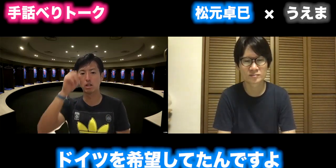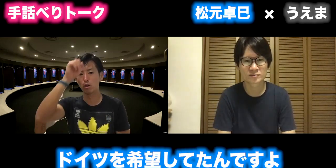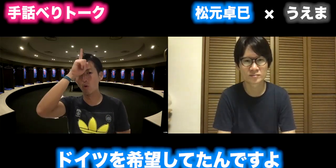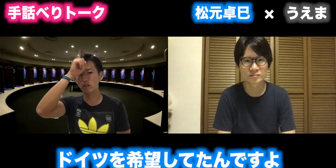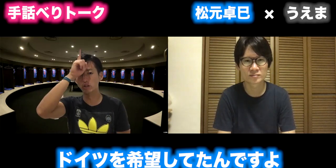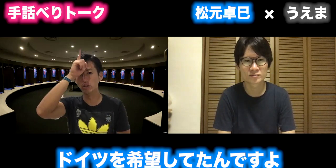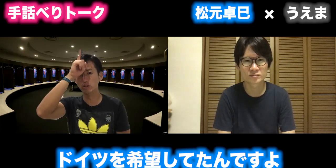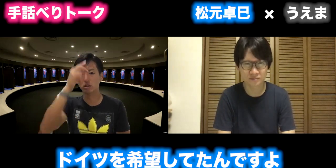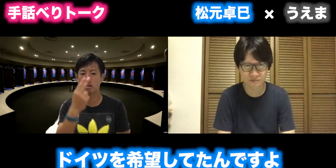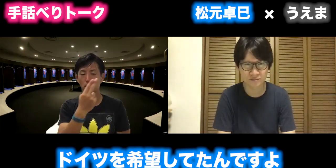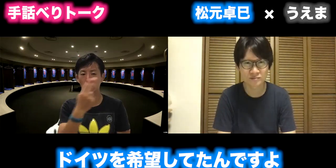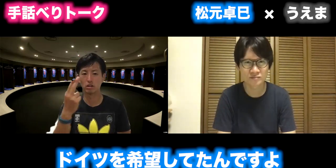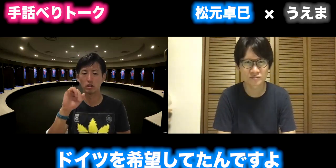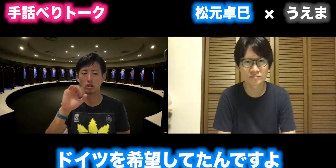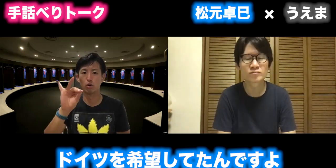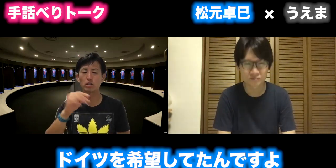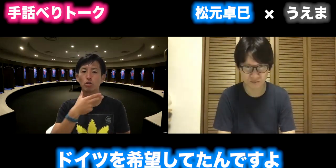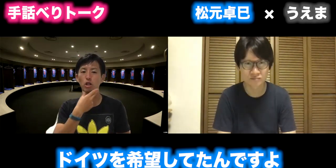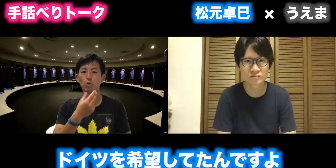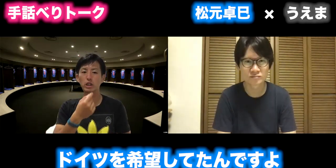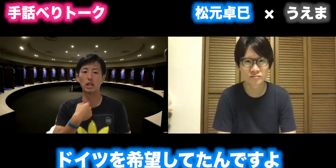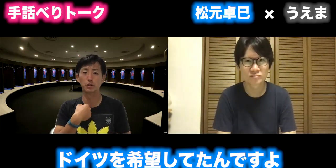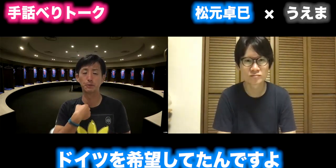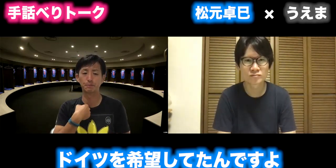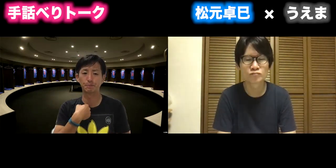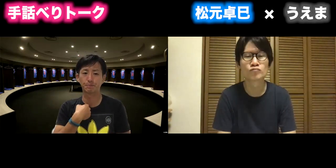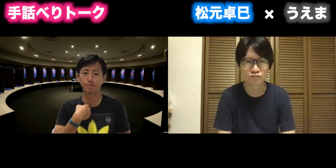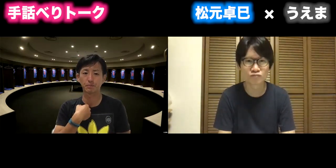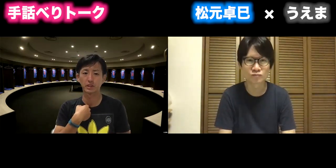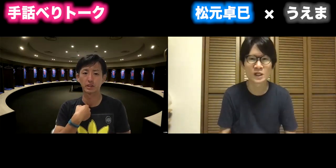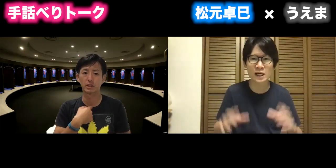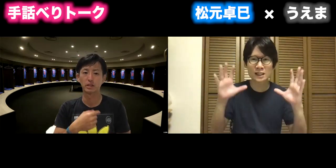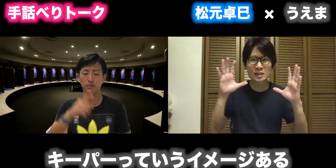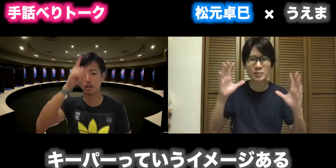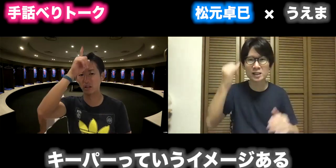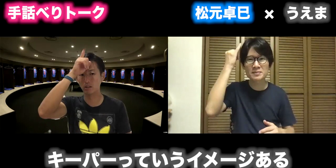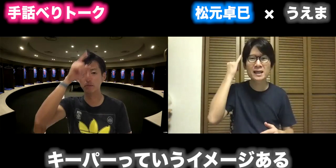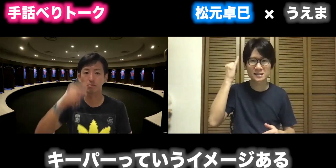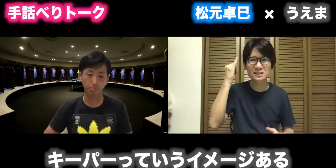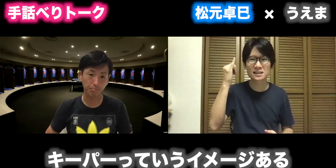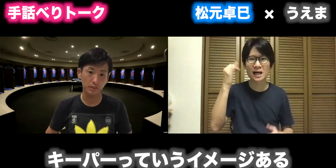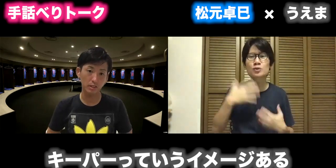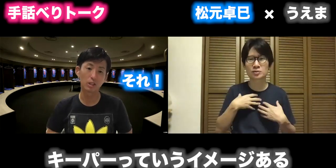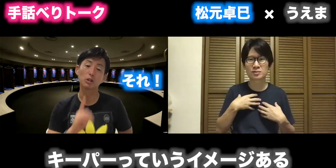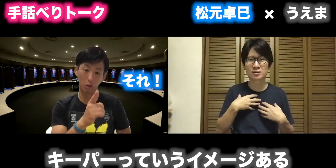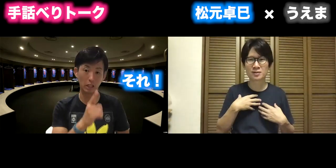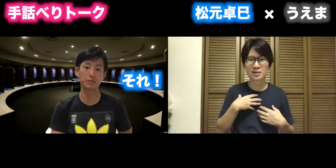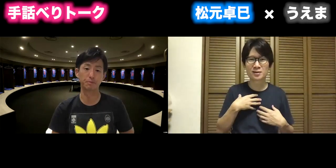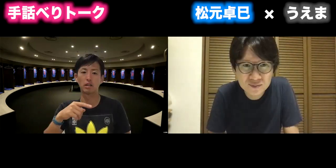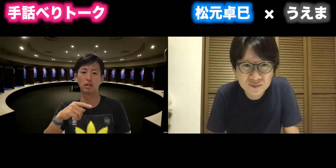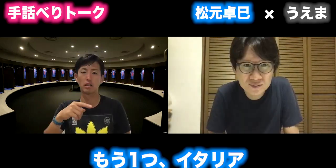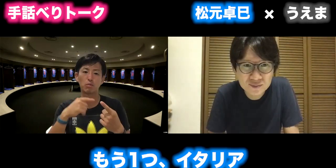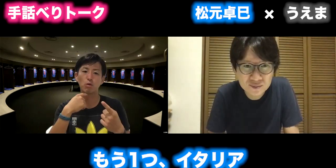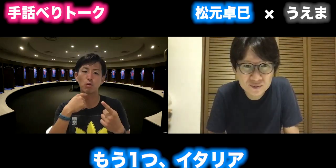ドイツドイツを希望してたんですよねきパイ名 d あるソーラー